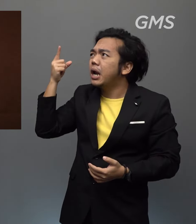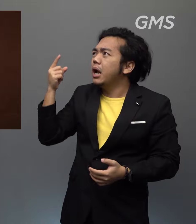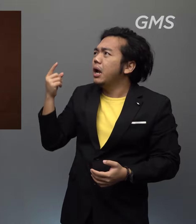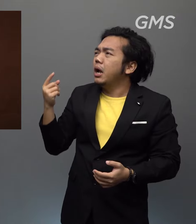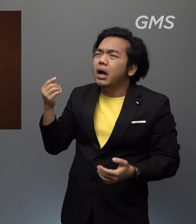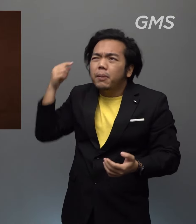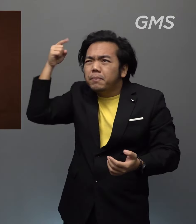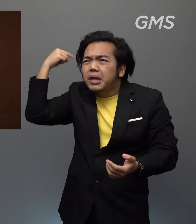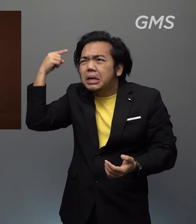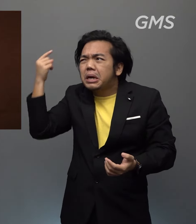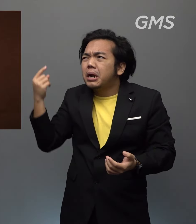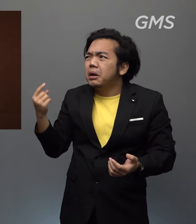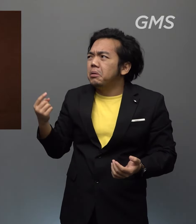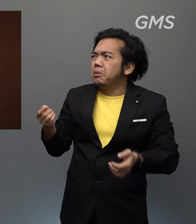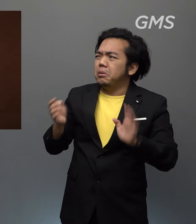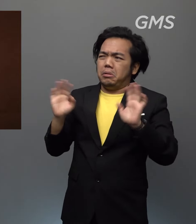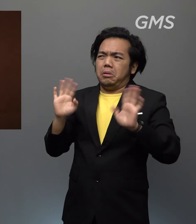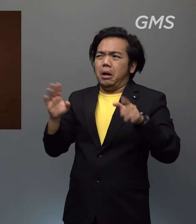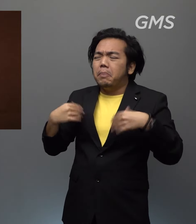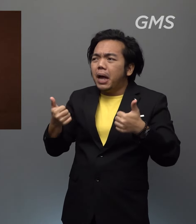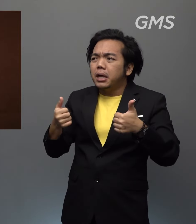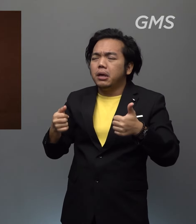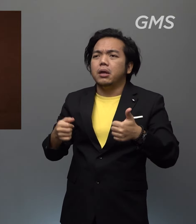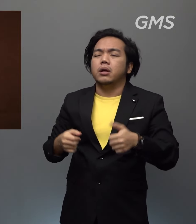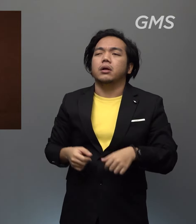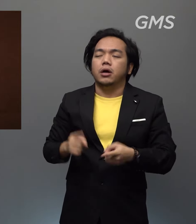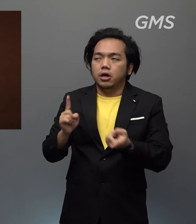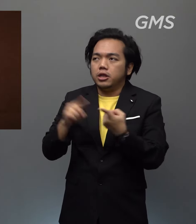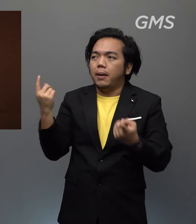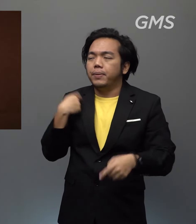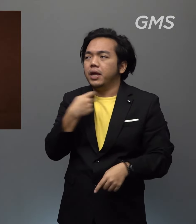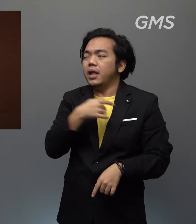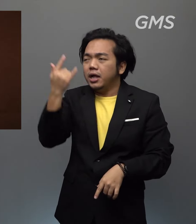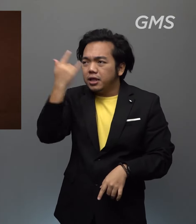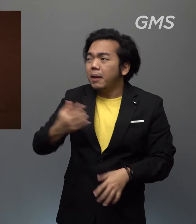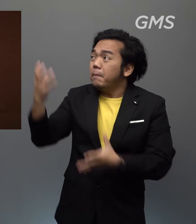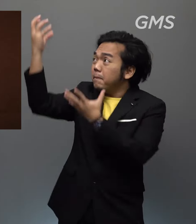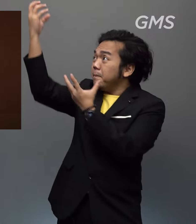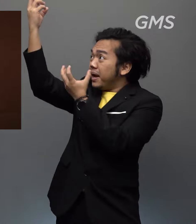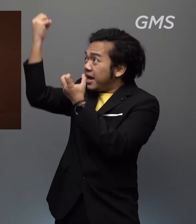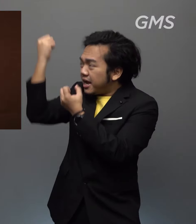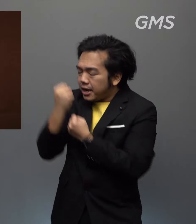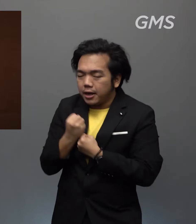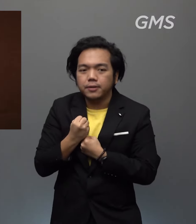terpuruk. Bagian yang ketiga. Oke? Bagian yang ketiga.